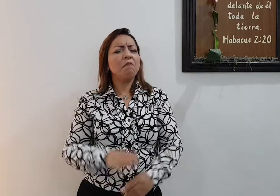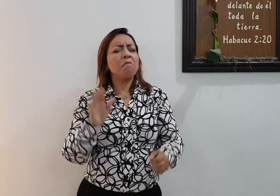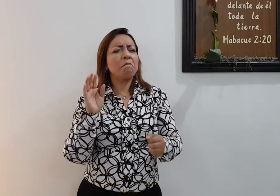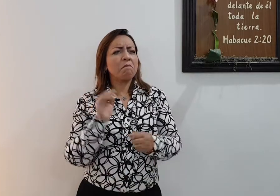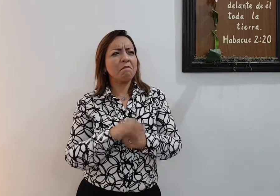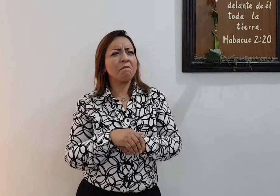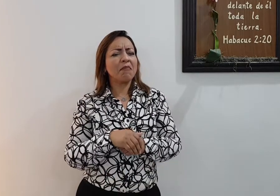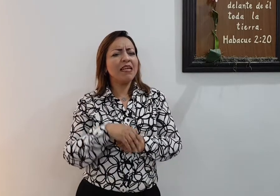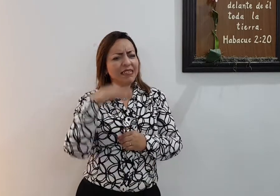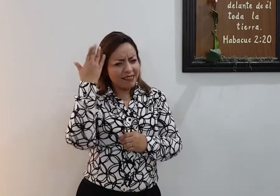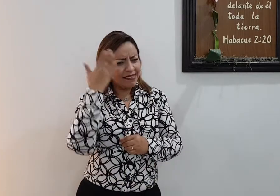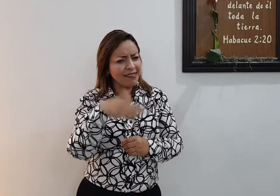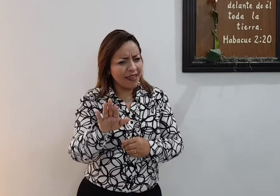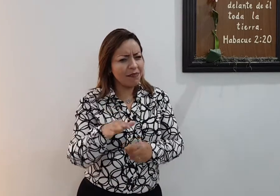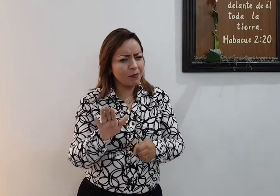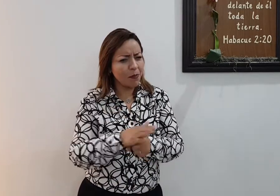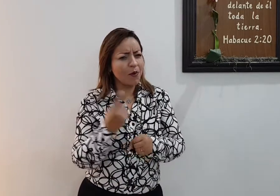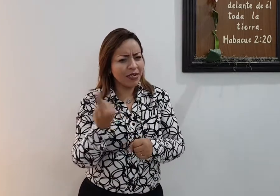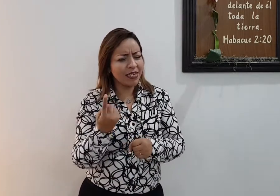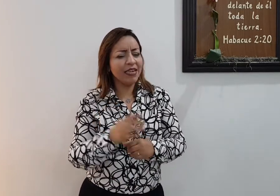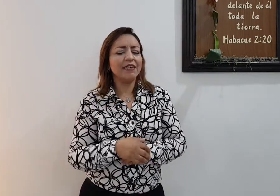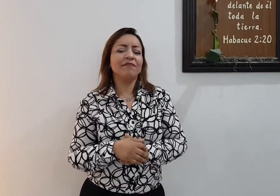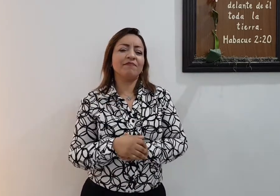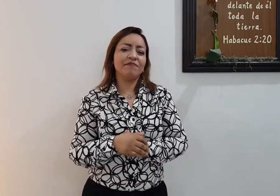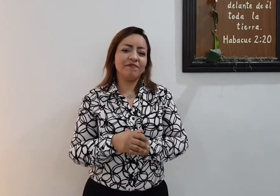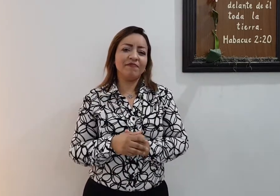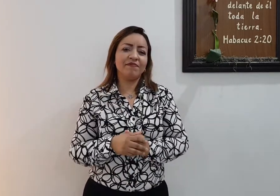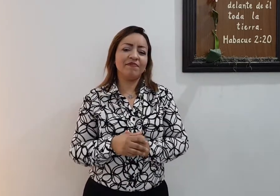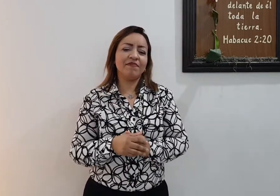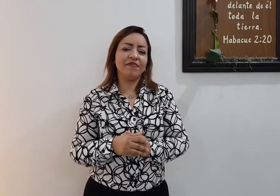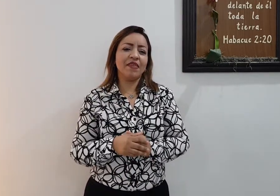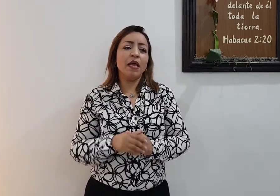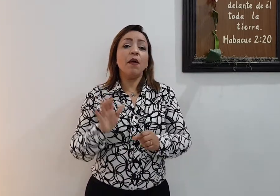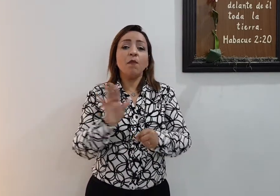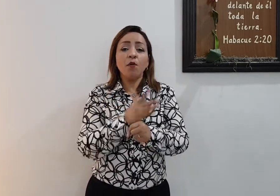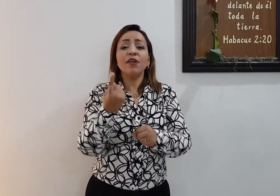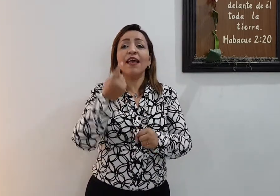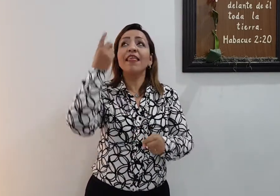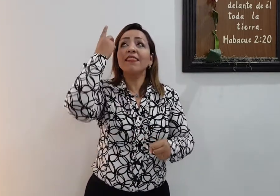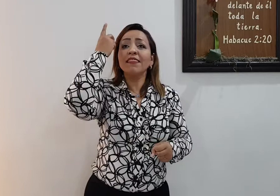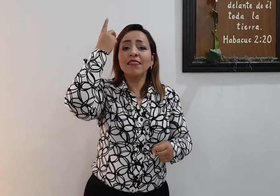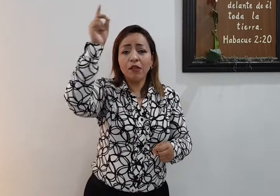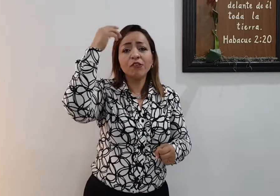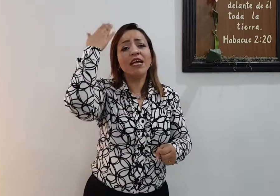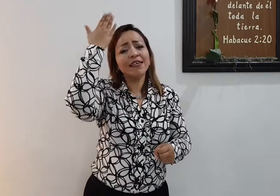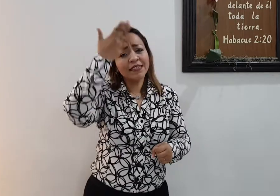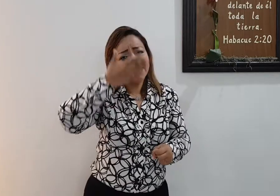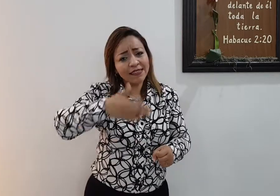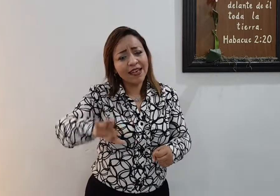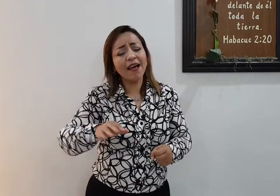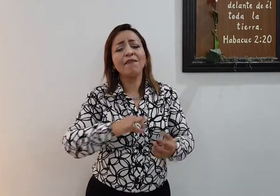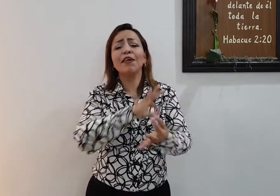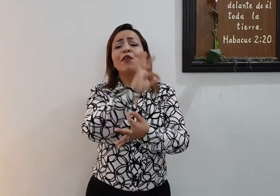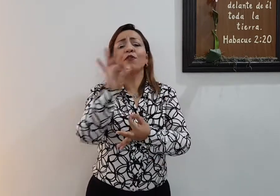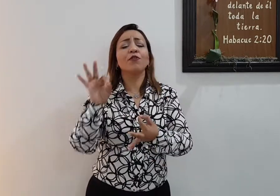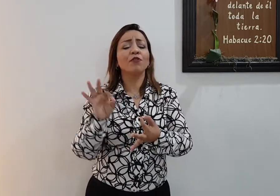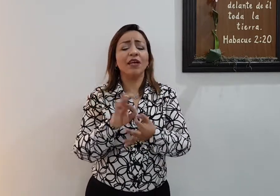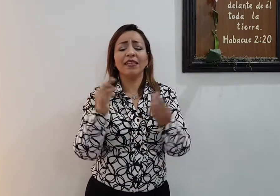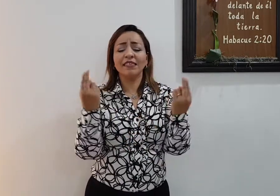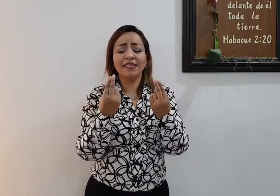son cosas con las que el hombre batalla y con las que la mujer batalla. En este caso, Dios repite tanto la importancia de la oración porque